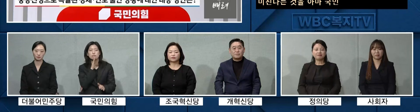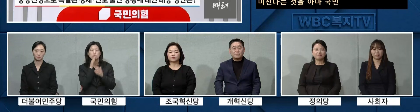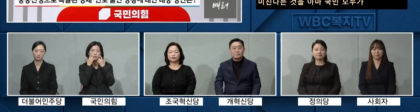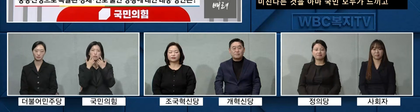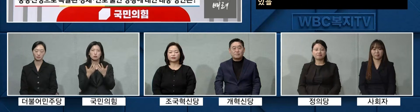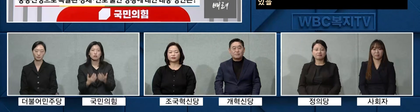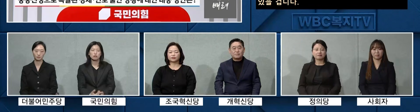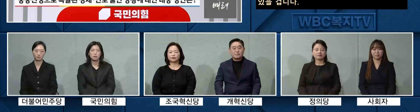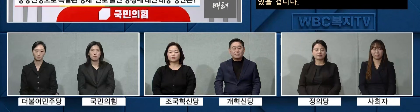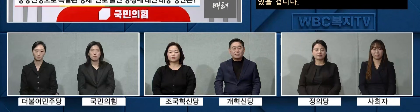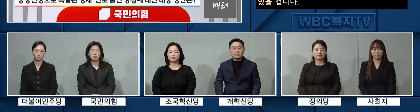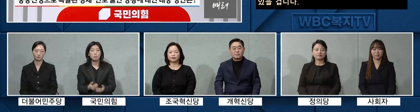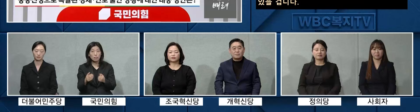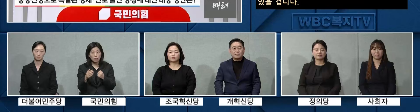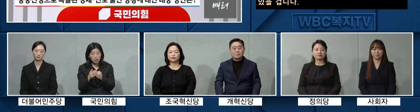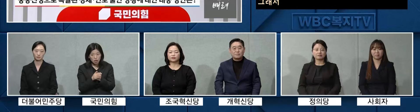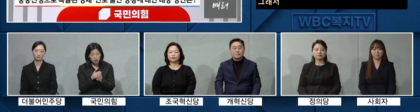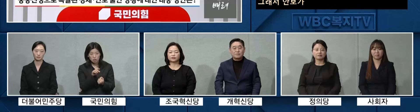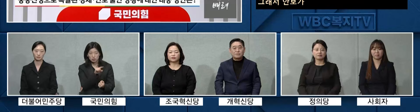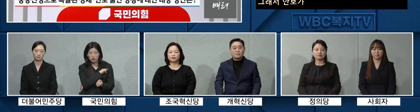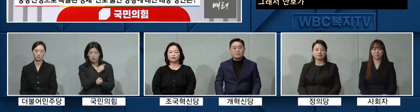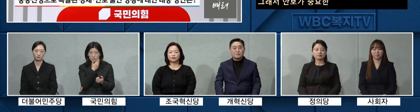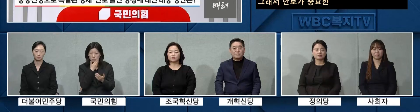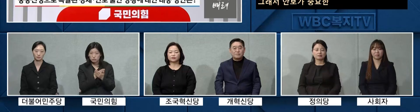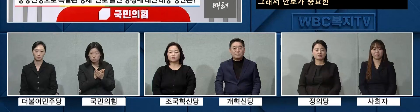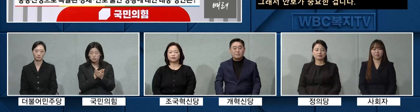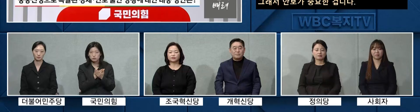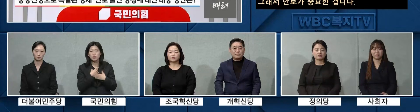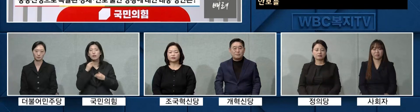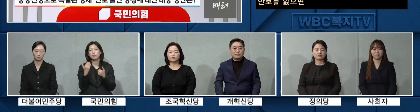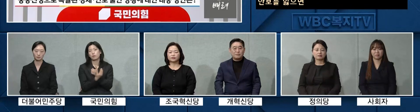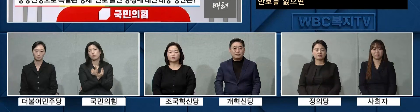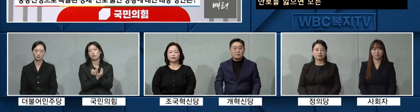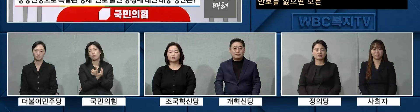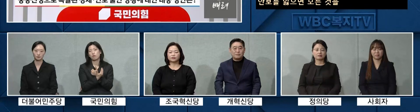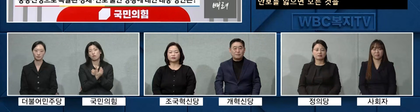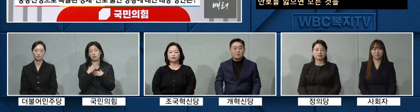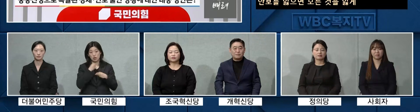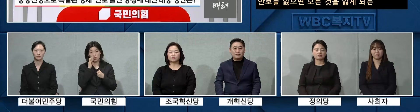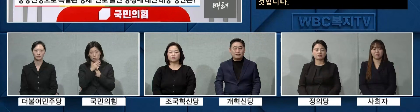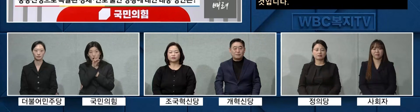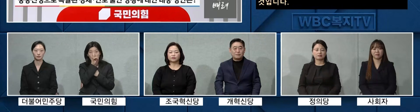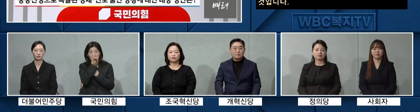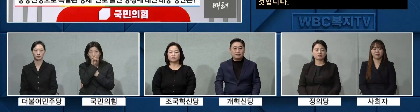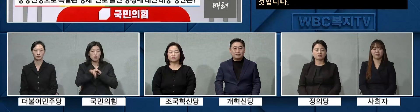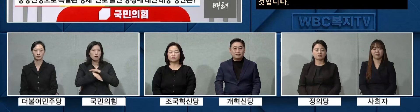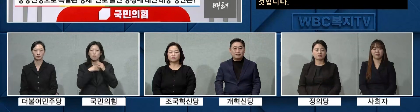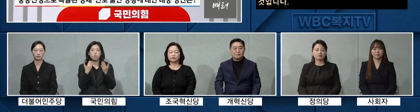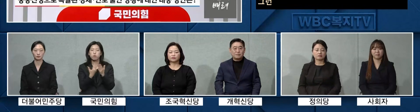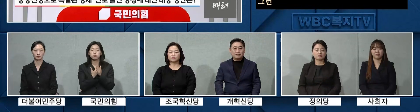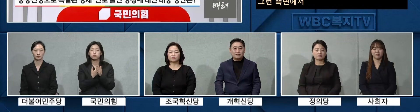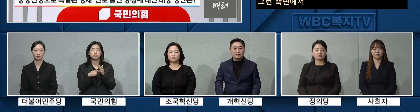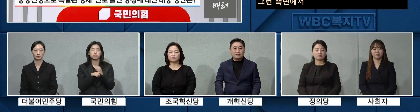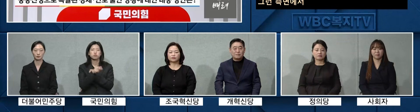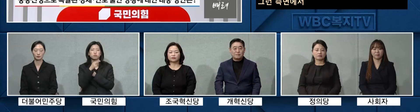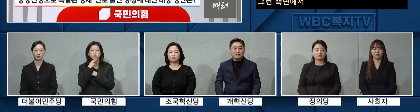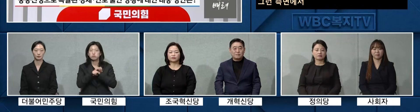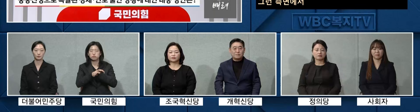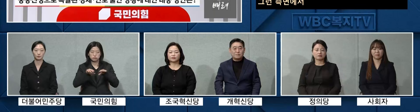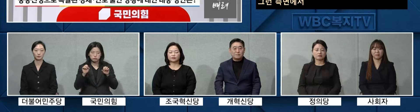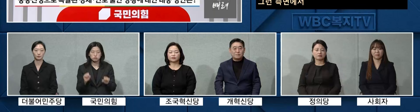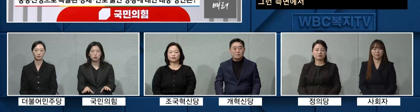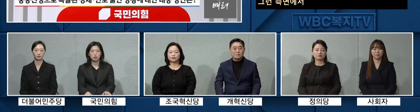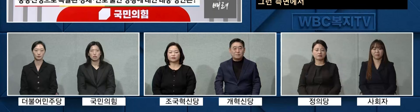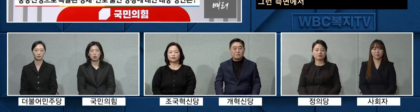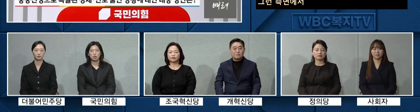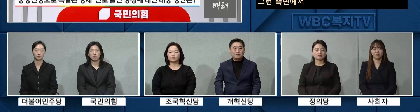그래서 안보가 중요한 겁니다. 안보를 잃으면 모든 것을 잃게 되는 것입니다. 그런 측면에서 핵으로 무장한 북한을